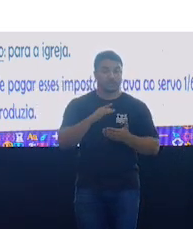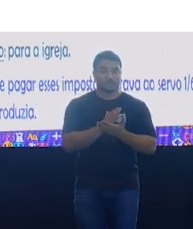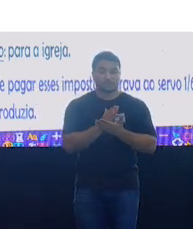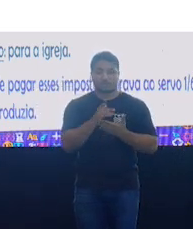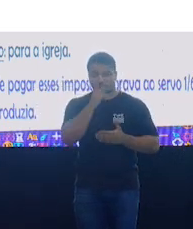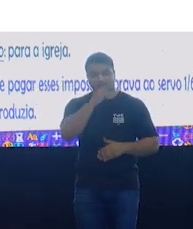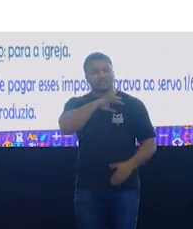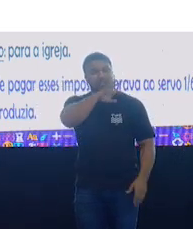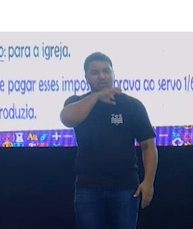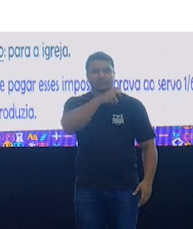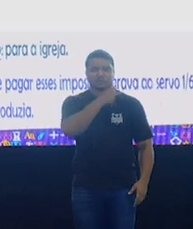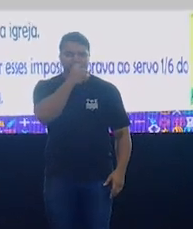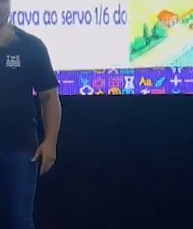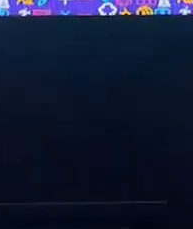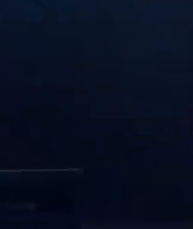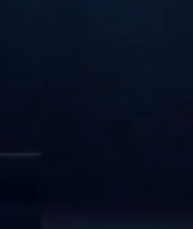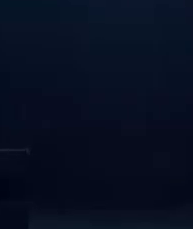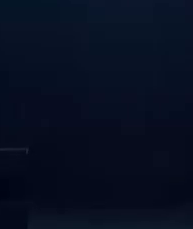cruéis.